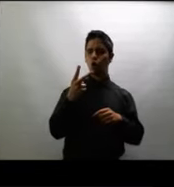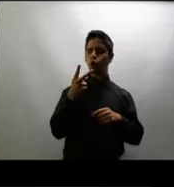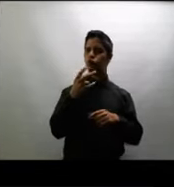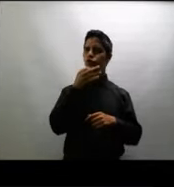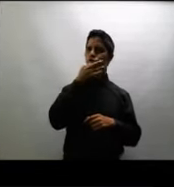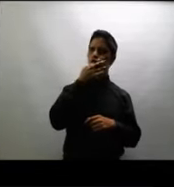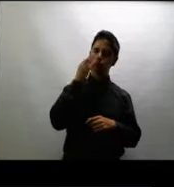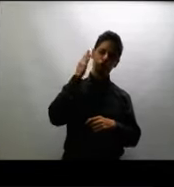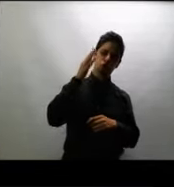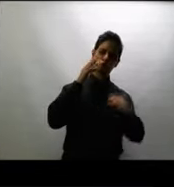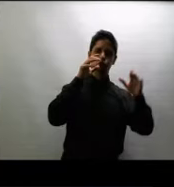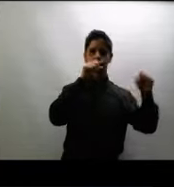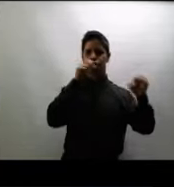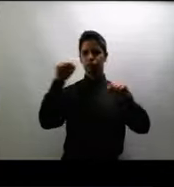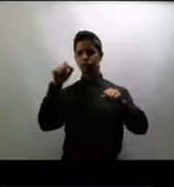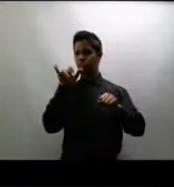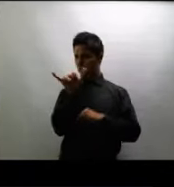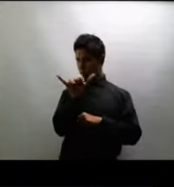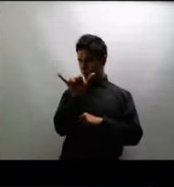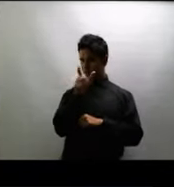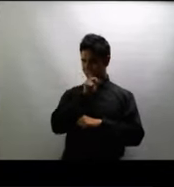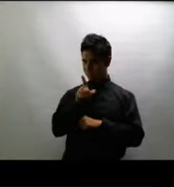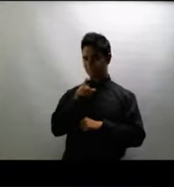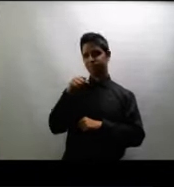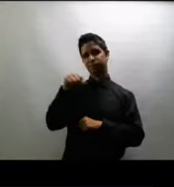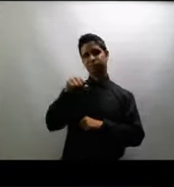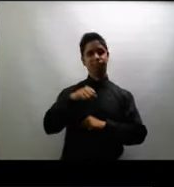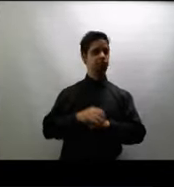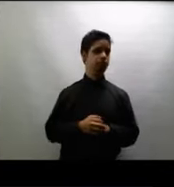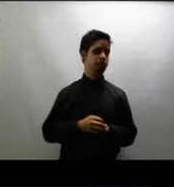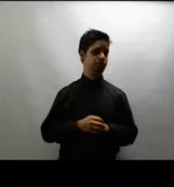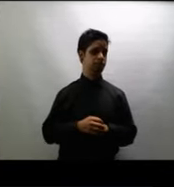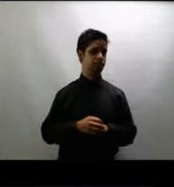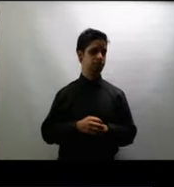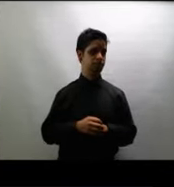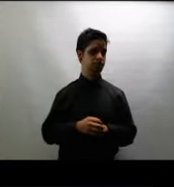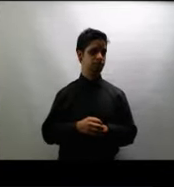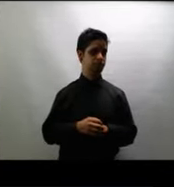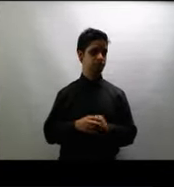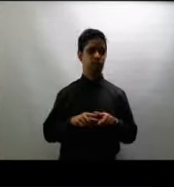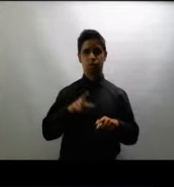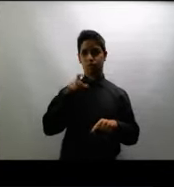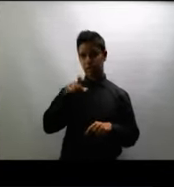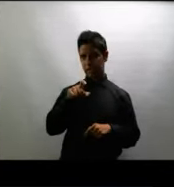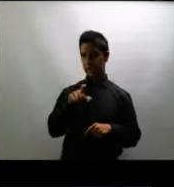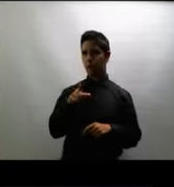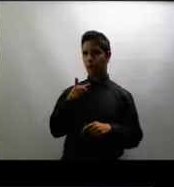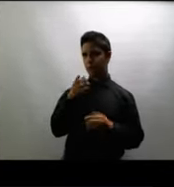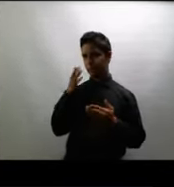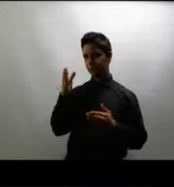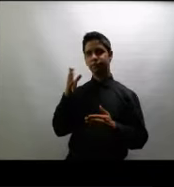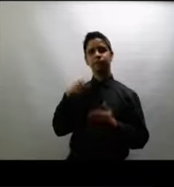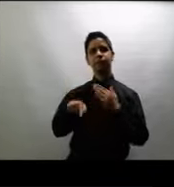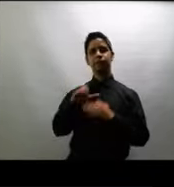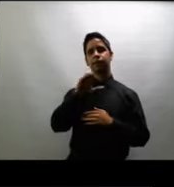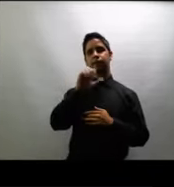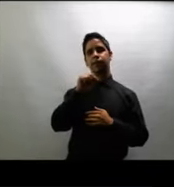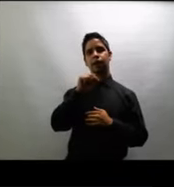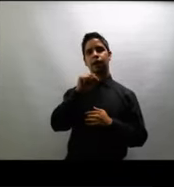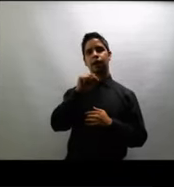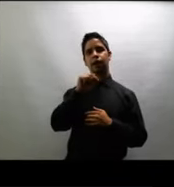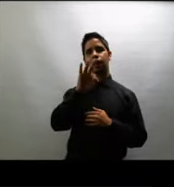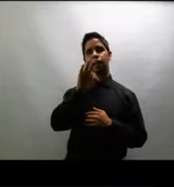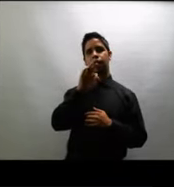Un debate presidencial. Ay, mira. A ellos le hacían falta esto. Dios, le hacía falta café y también sol